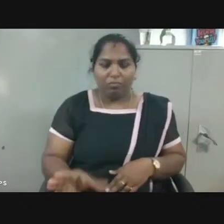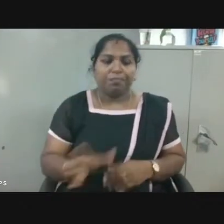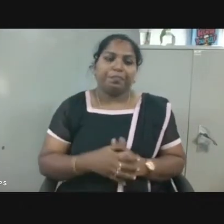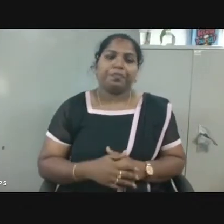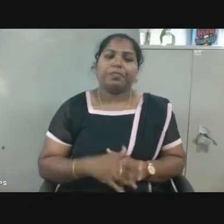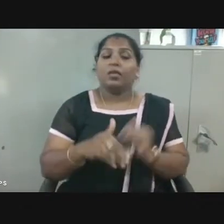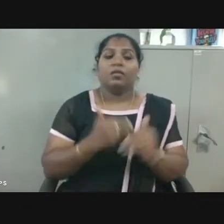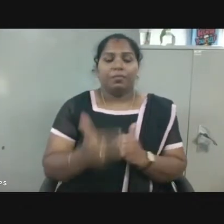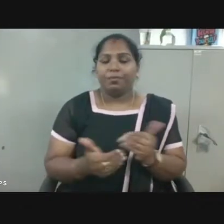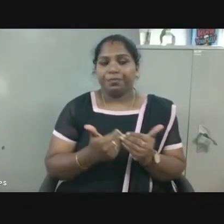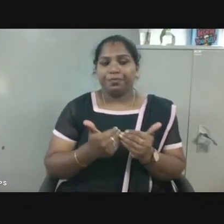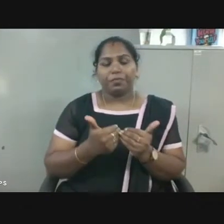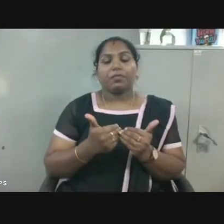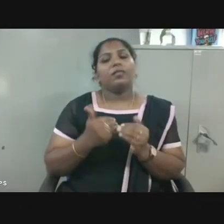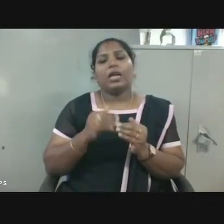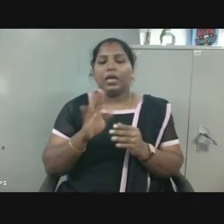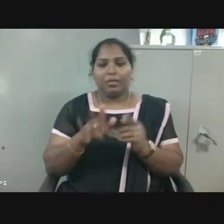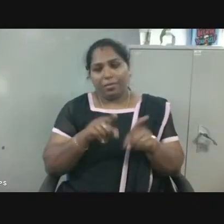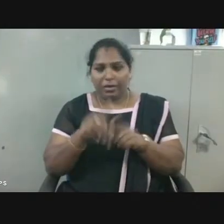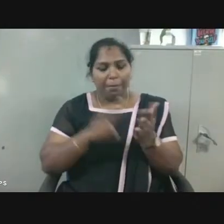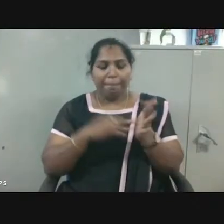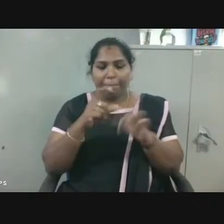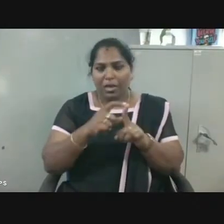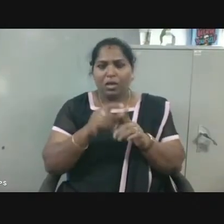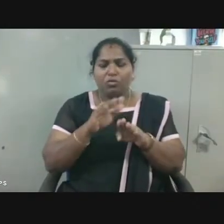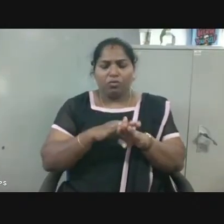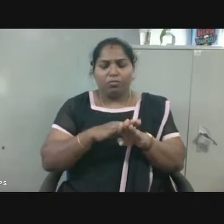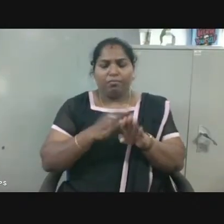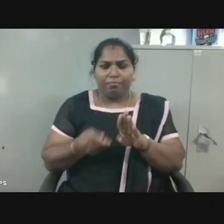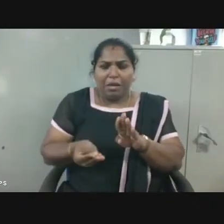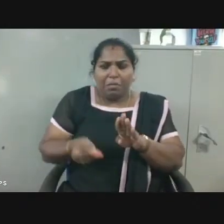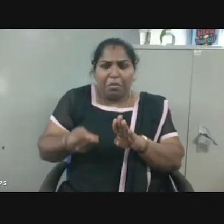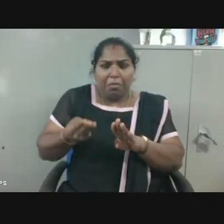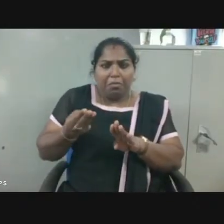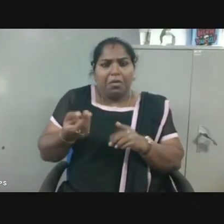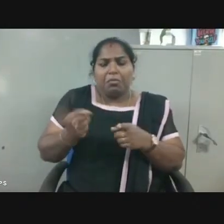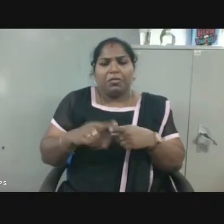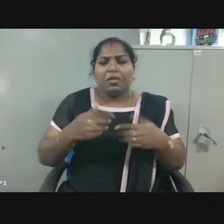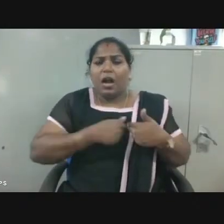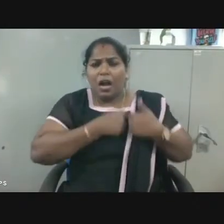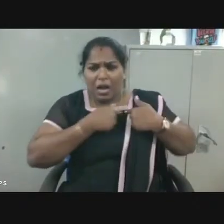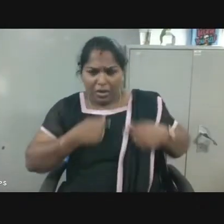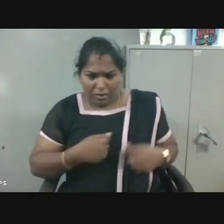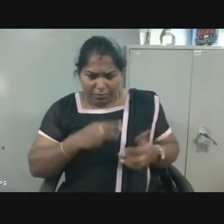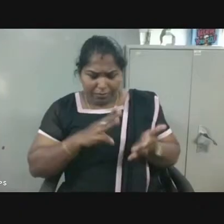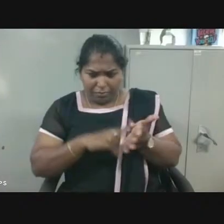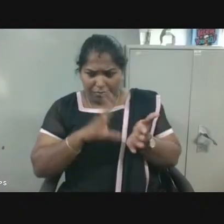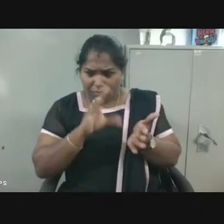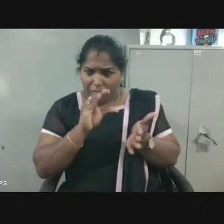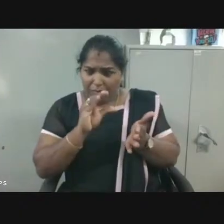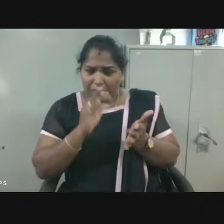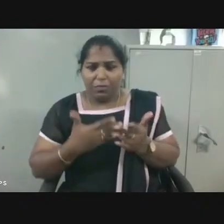പിന്നെ ഇത് പ്രോഗ്രസ് ചെയ്യുമ്പോൾ നമ്മൾ നേരത്തെ പറഞ്ഞല്ലോ, നമ്മുടെ ശ്വാസകോശം വർക്ക് ചെയ്യുന്നത് നെഞ്ചിലെ മസിലുകൾ പുറത്തോട്ട് വലിക്കുമ്പോഴാണ്